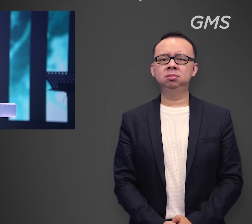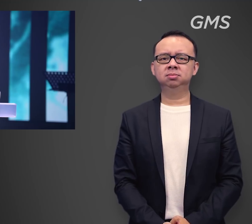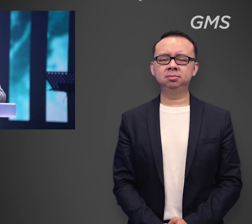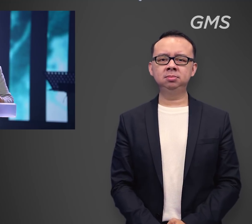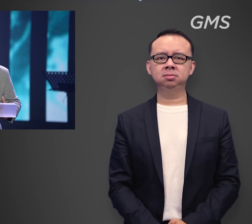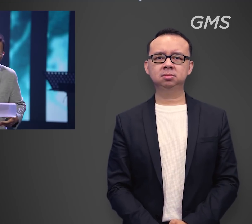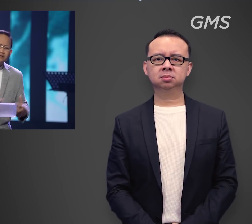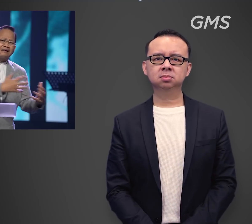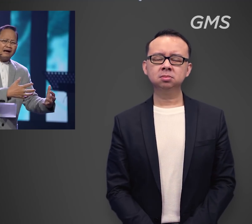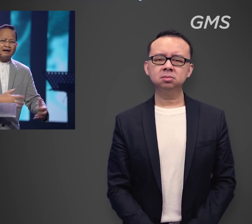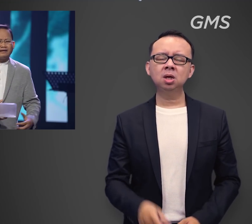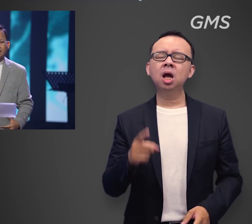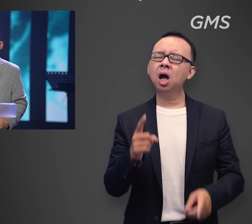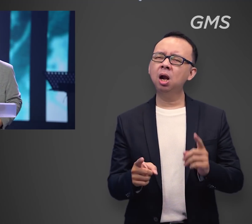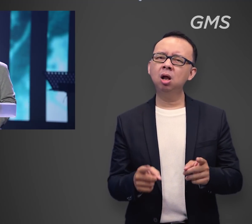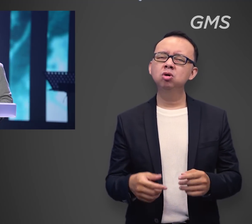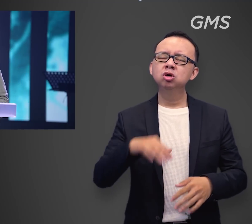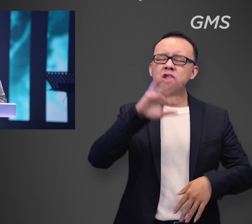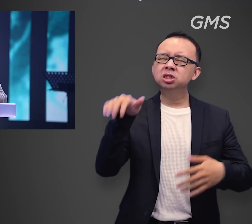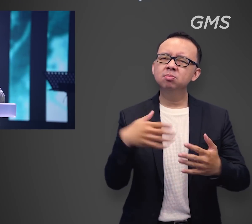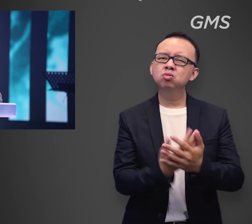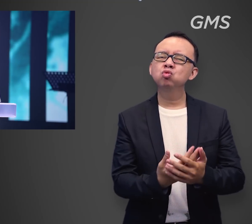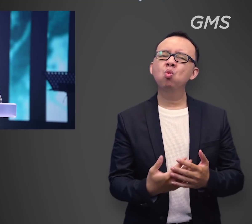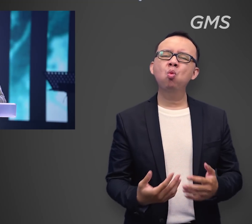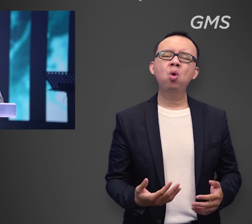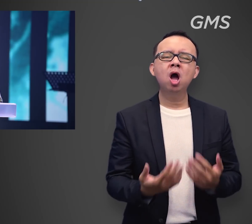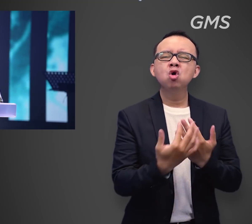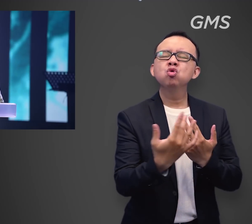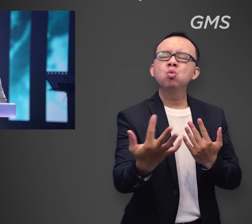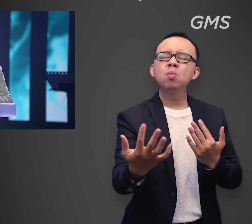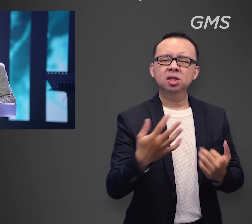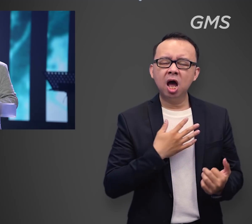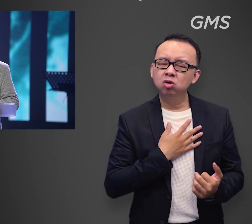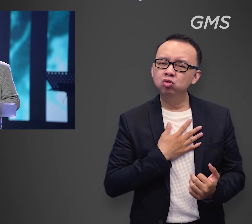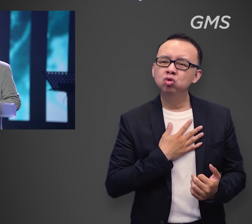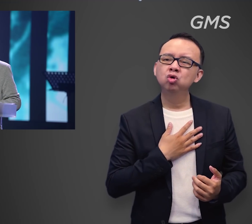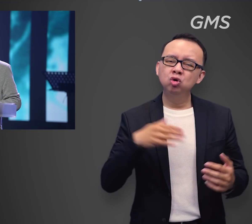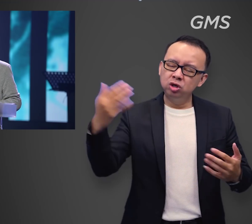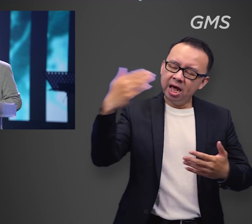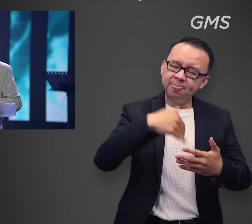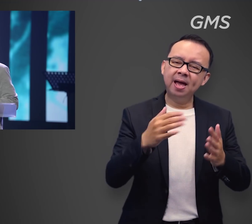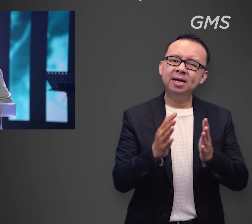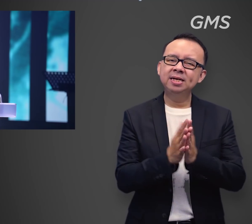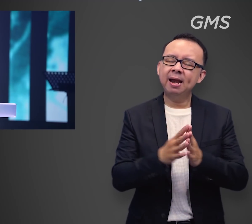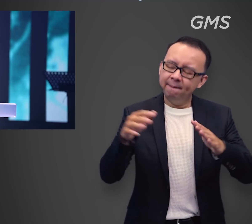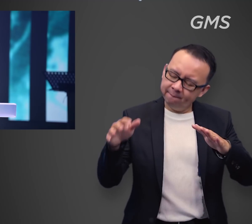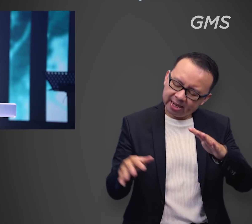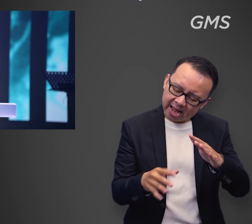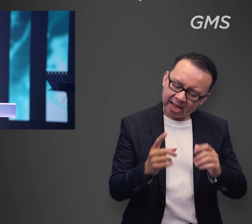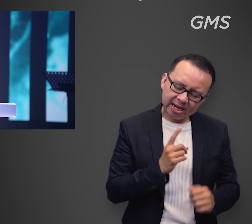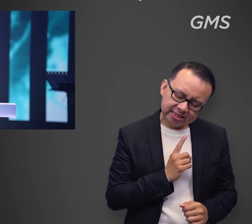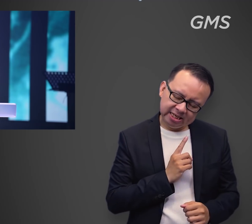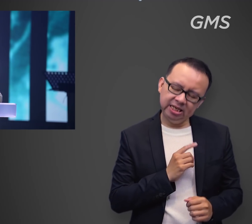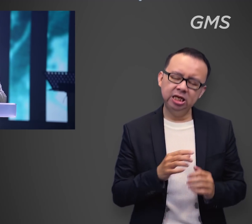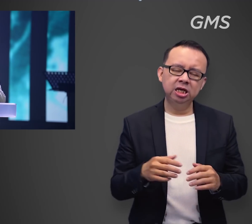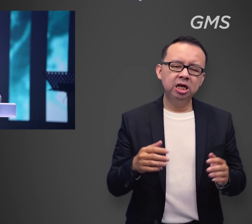Bila semua umatku mau datang katanya, merendahkan diri, sujud dan berdoa, mereka berbalik dari jalan